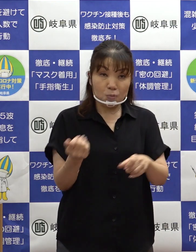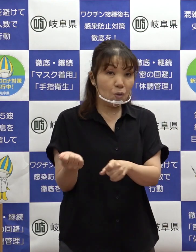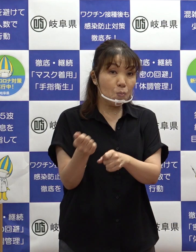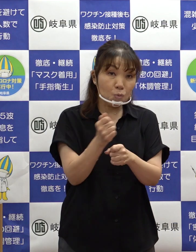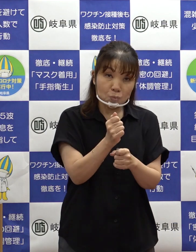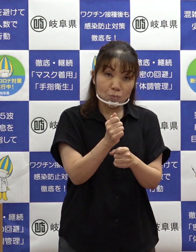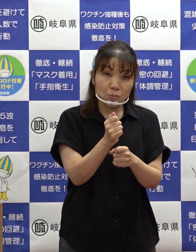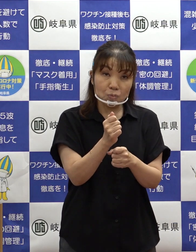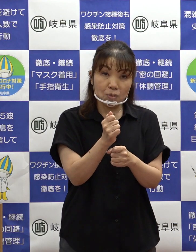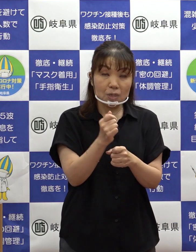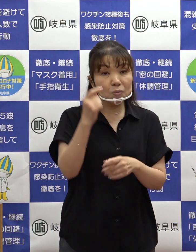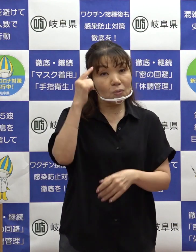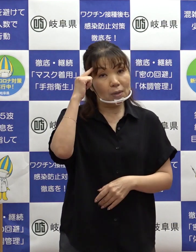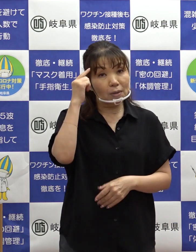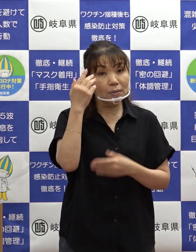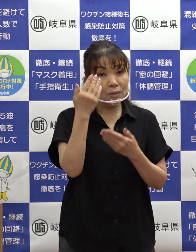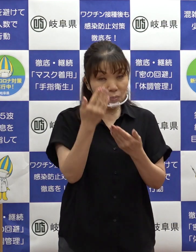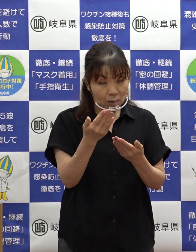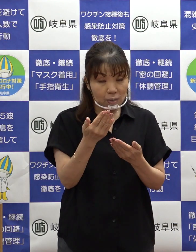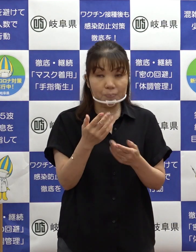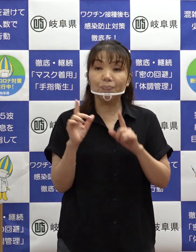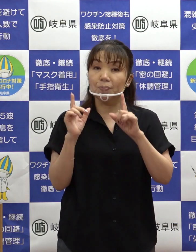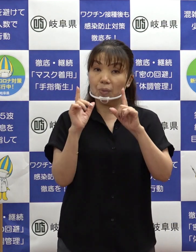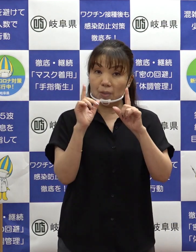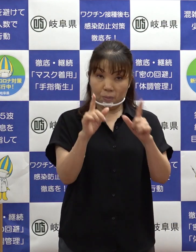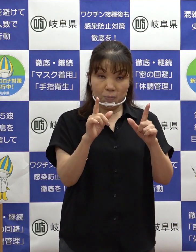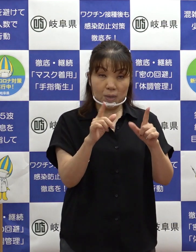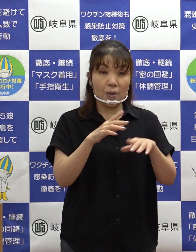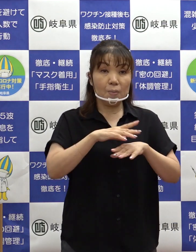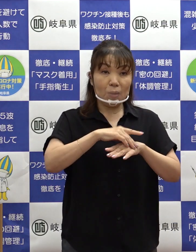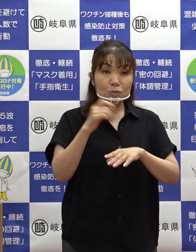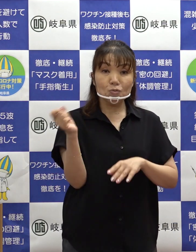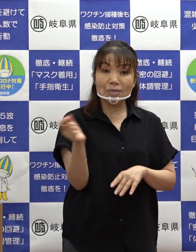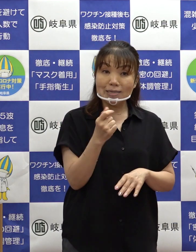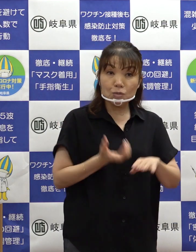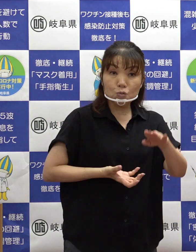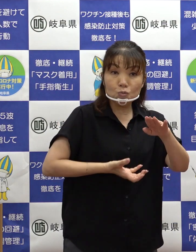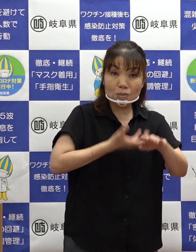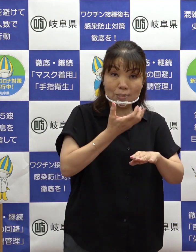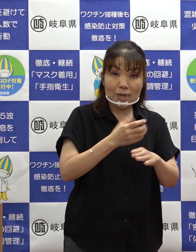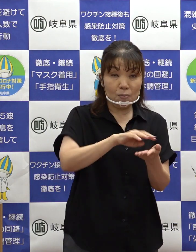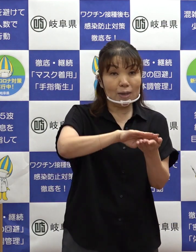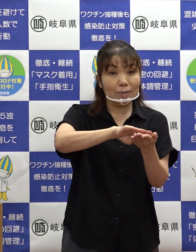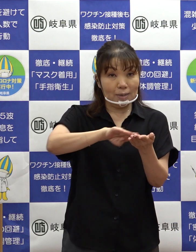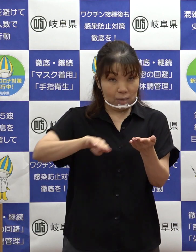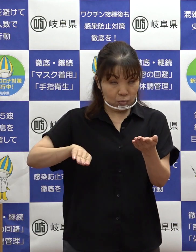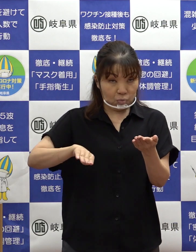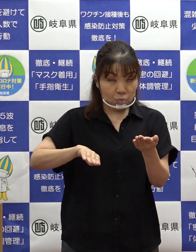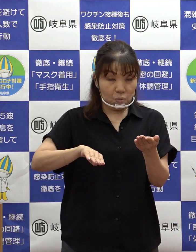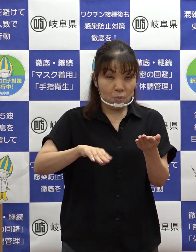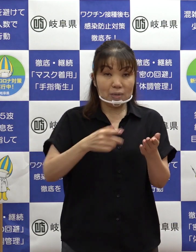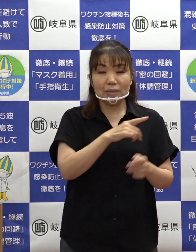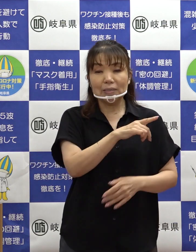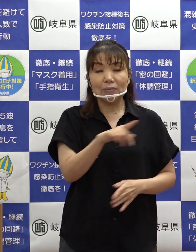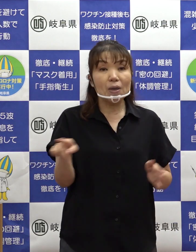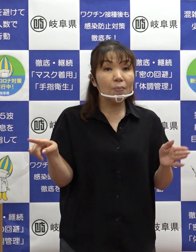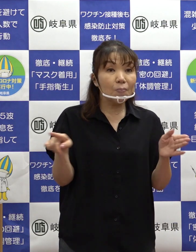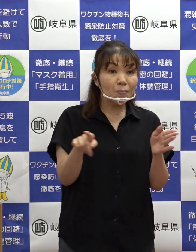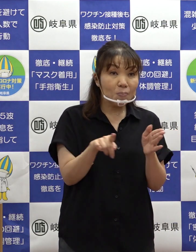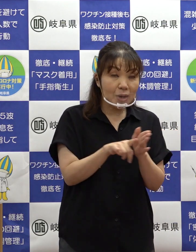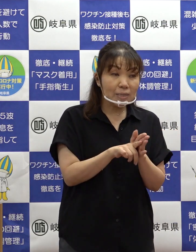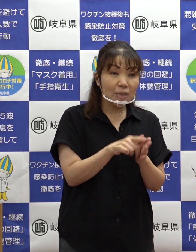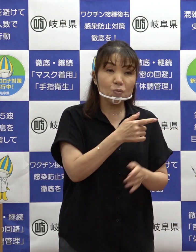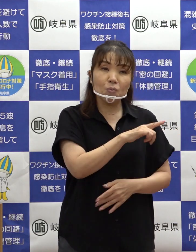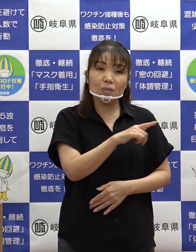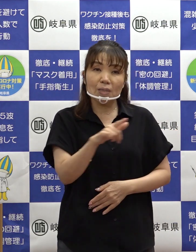うん、なんかお考えをしている、 まあ、まず緊急事態が解除されたと、今までのさまざまな規制といい